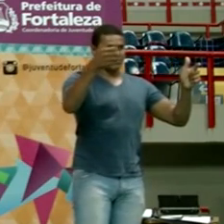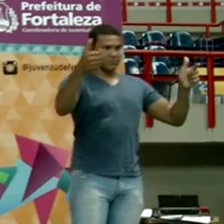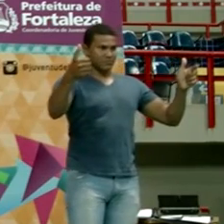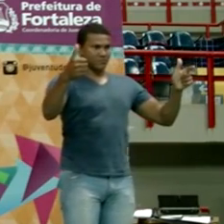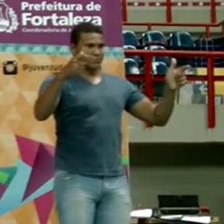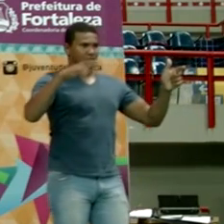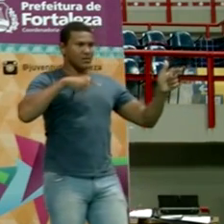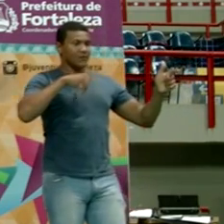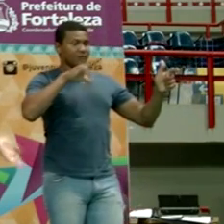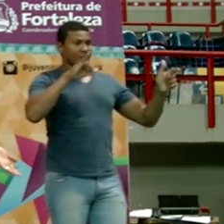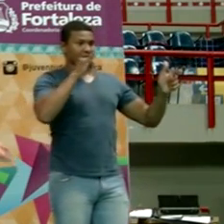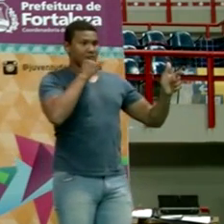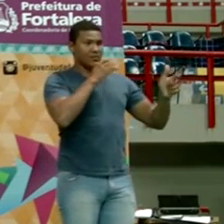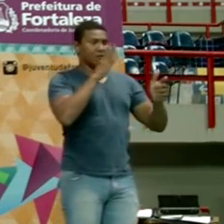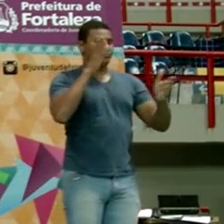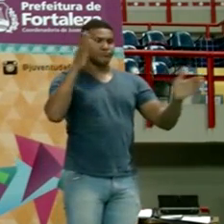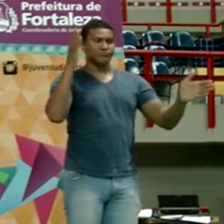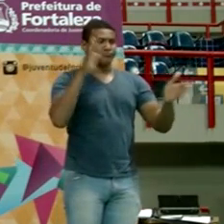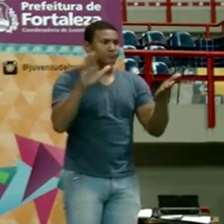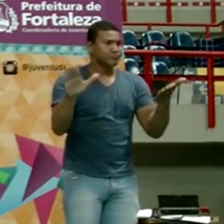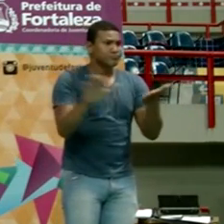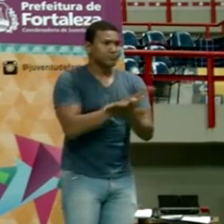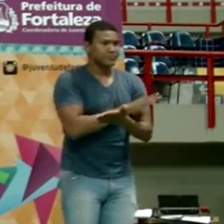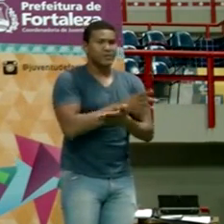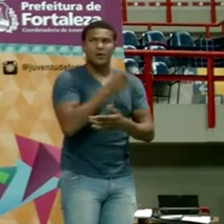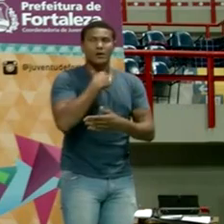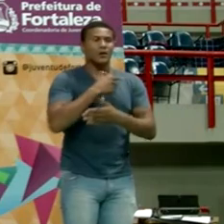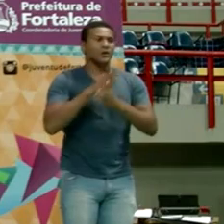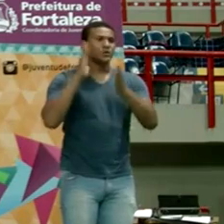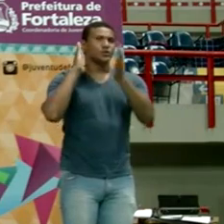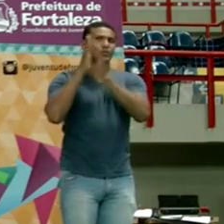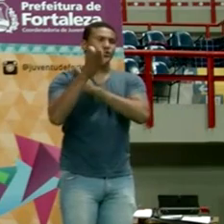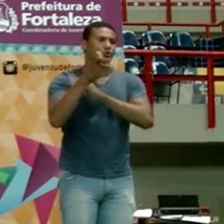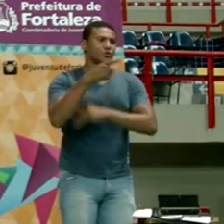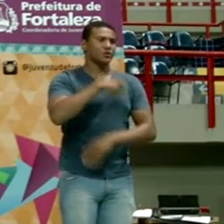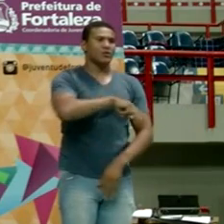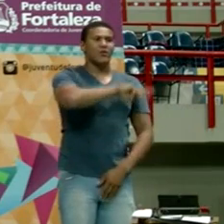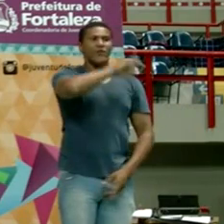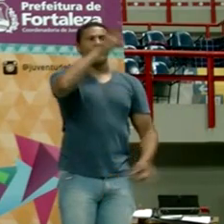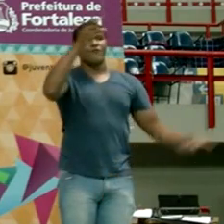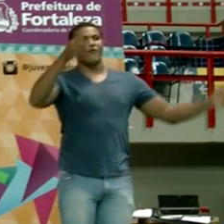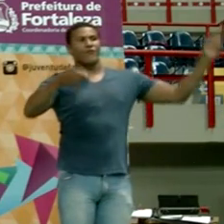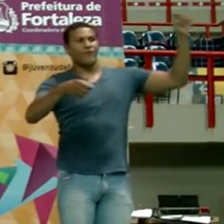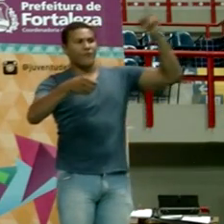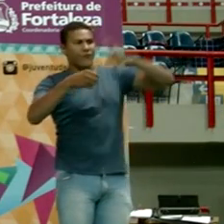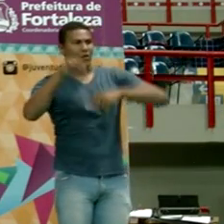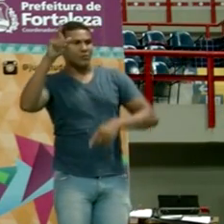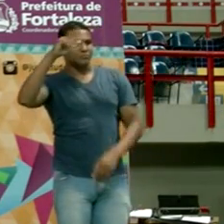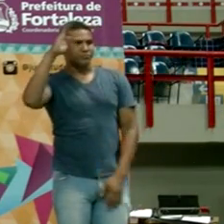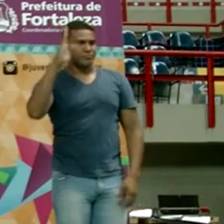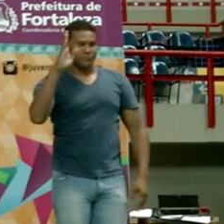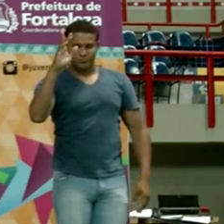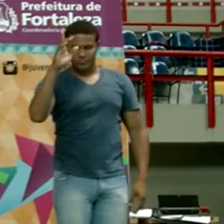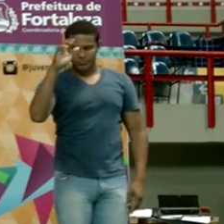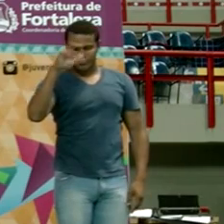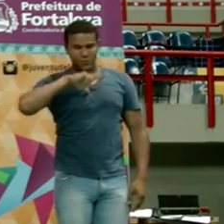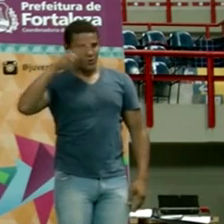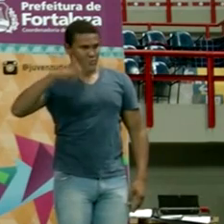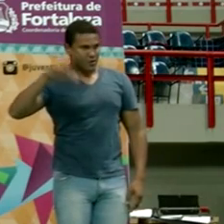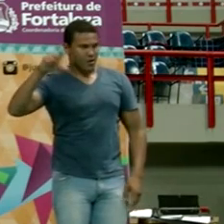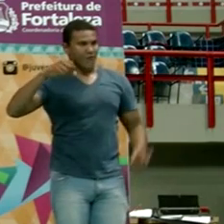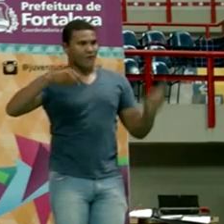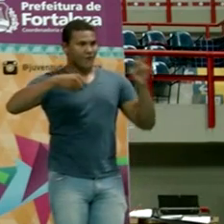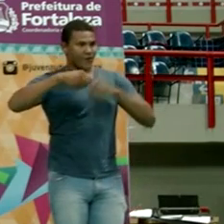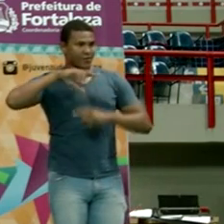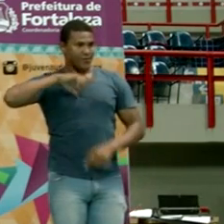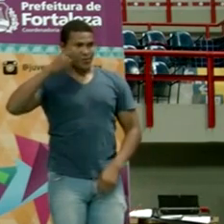vai sair do Brasil para tentar disputar o trono de Portugal, entre ele e o irmão dele. Aí